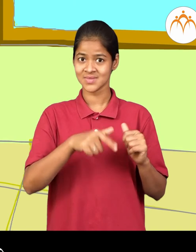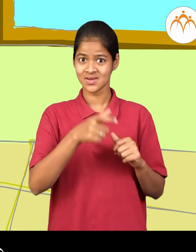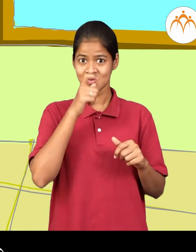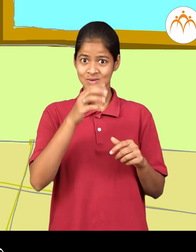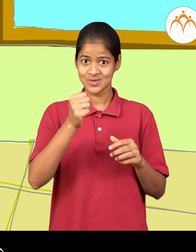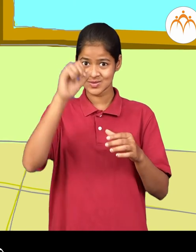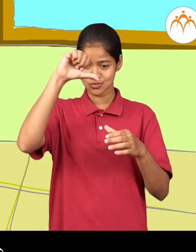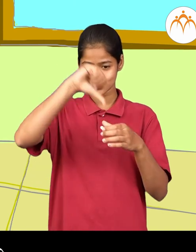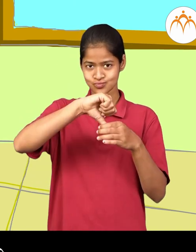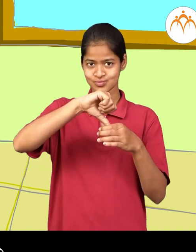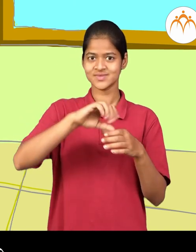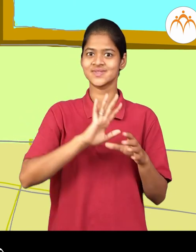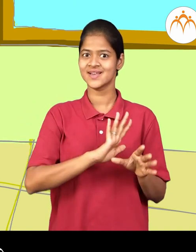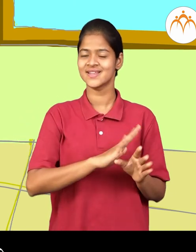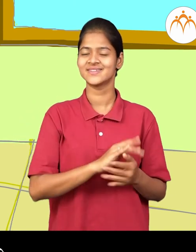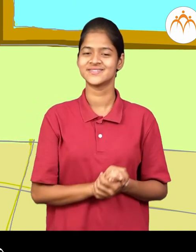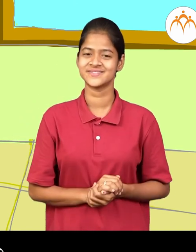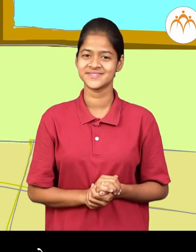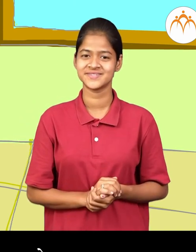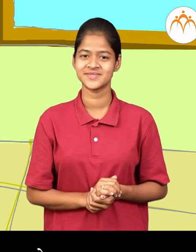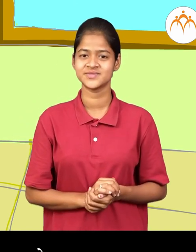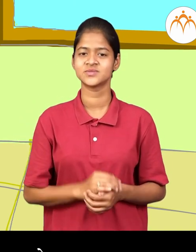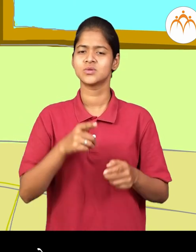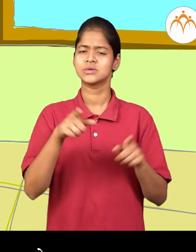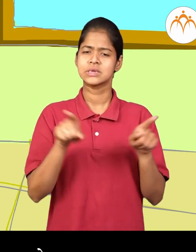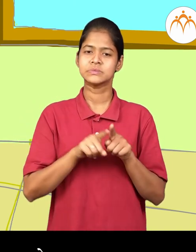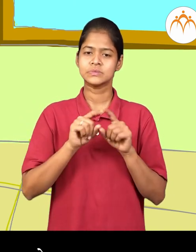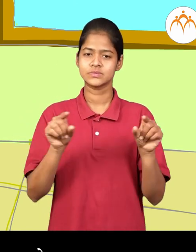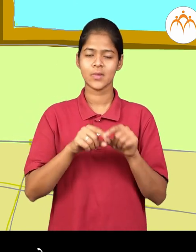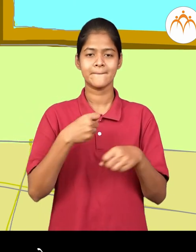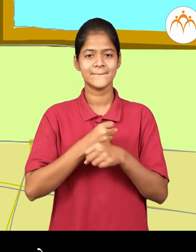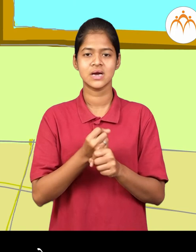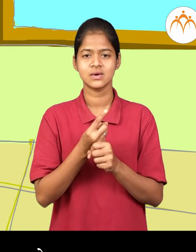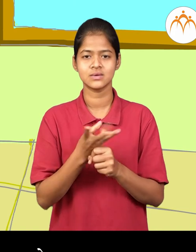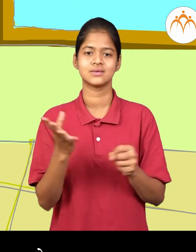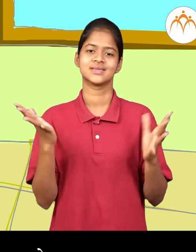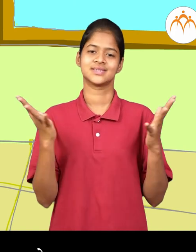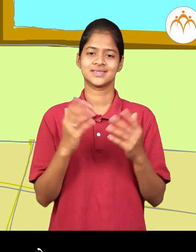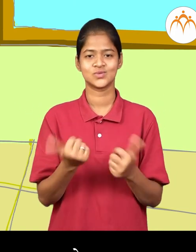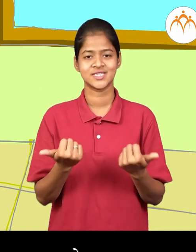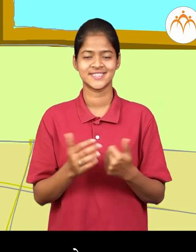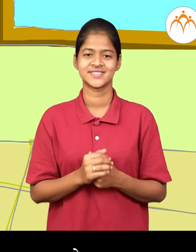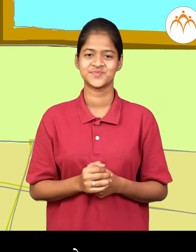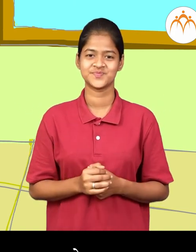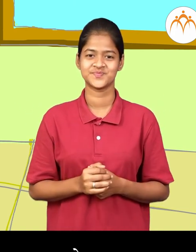दूर हाल है मैं आशिक खूब वाक्य तैयार करता है यह अ अश्व